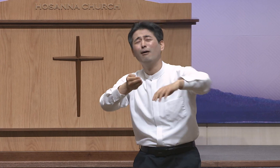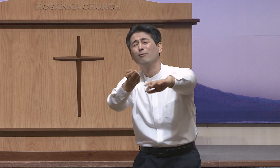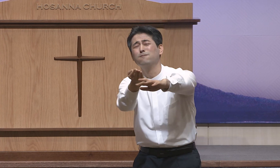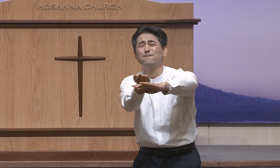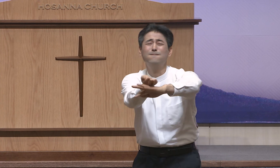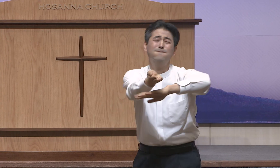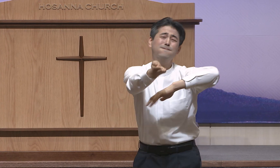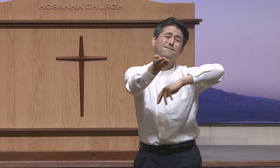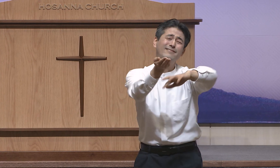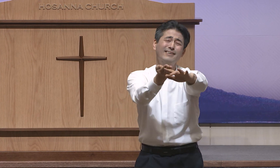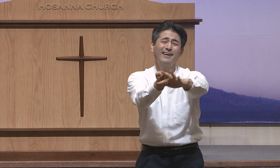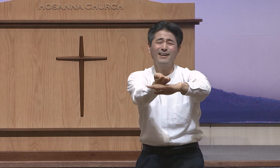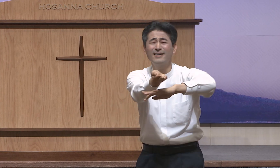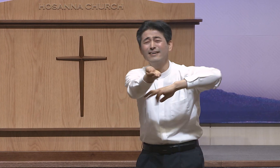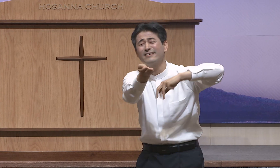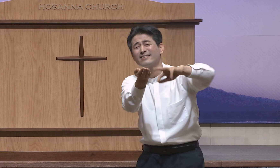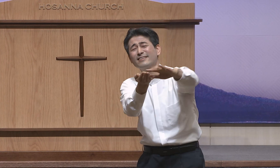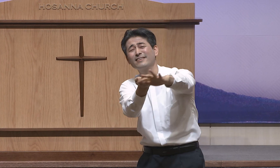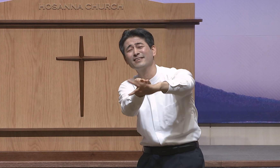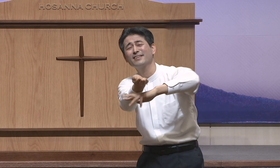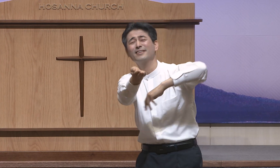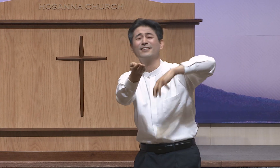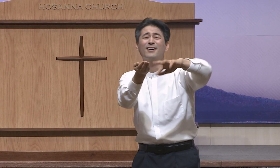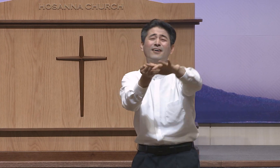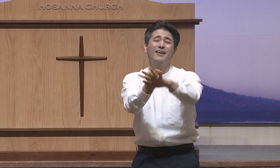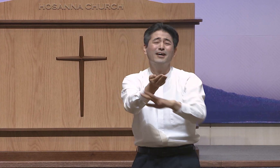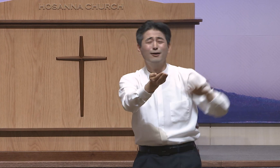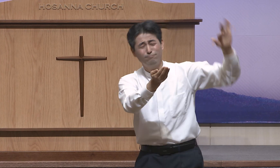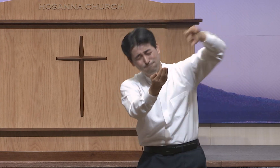정처 없이 강물에